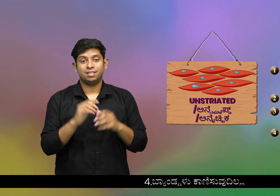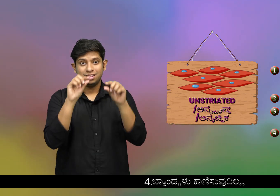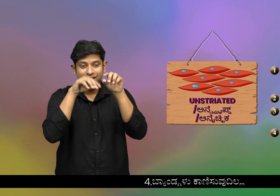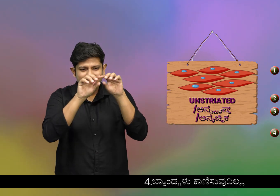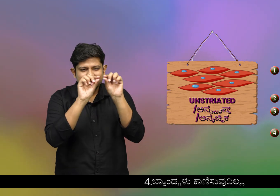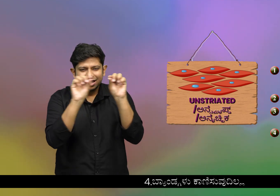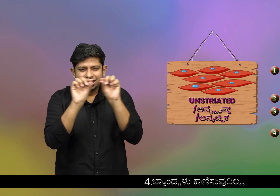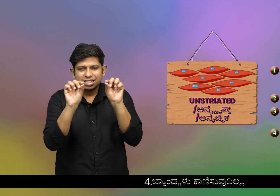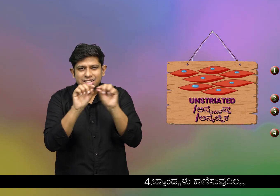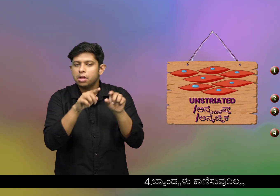ಬ್ಯಾಂಡ್ಗಳು ಕಾಣಿಸುವುದಿಲ್ಲ.